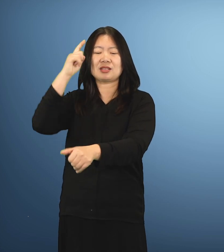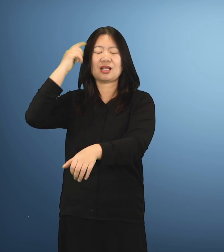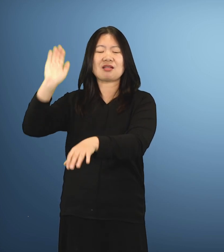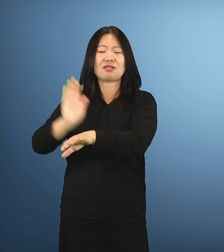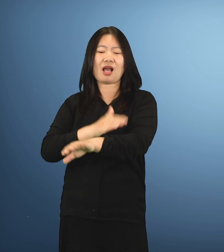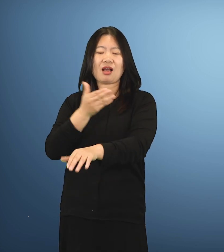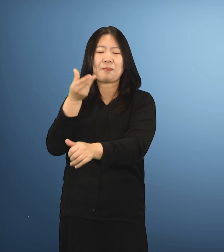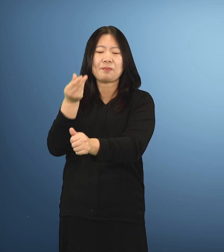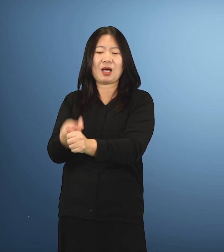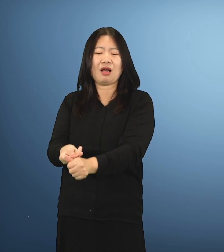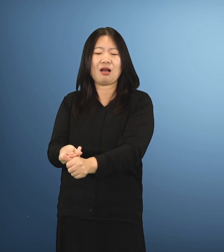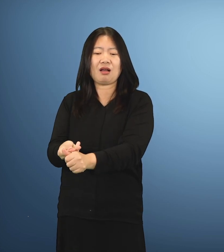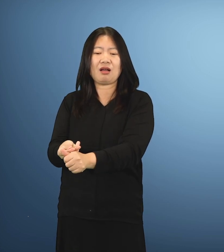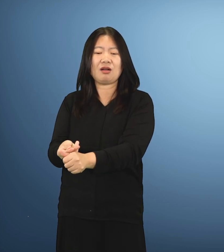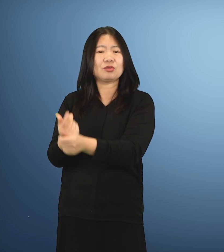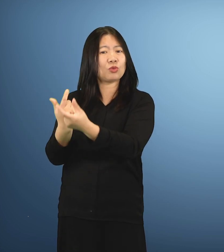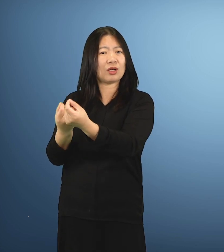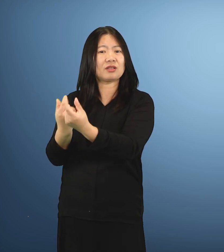것인가?